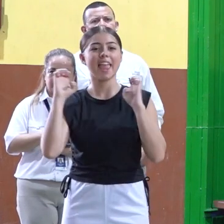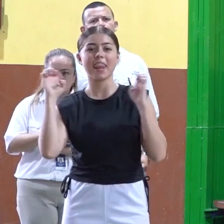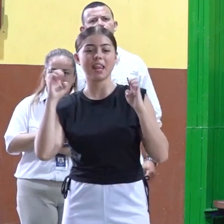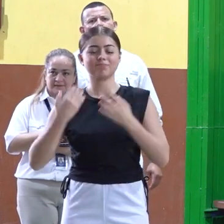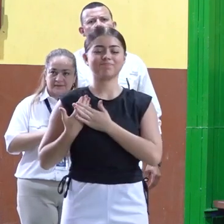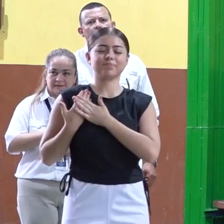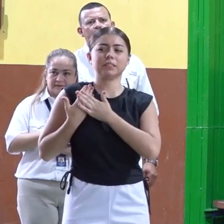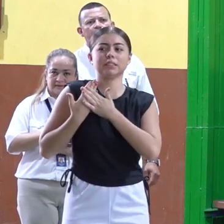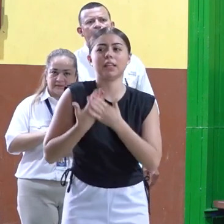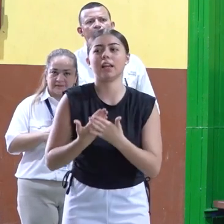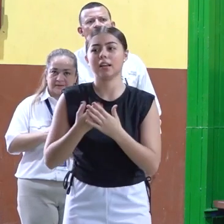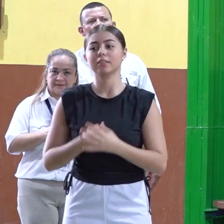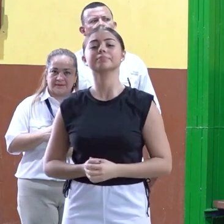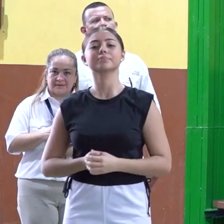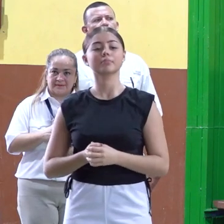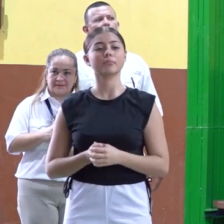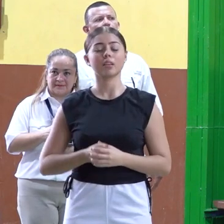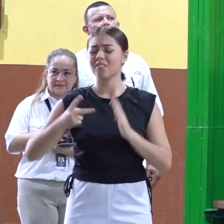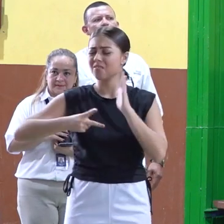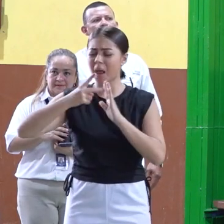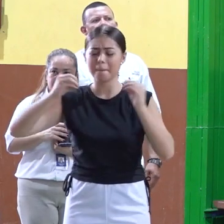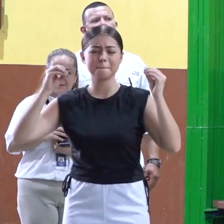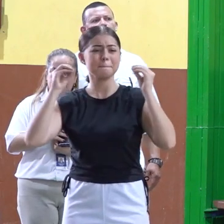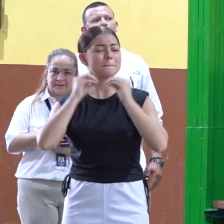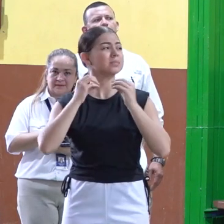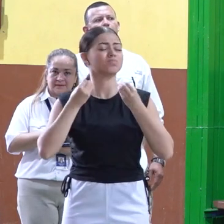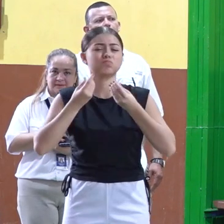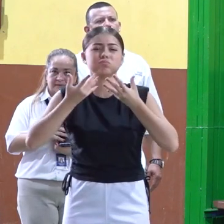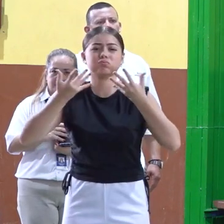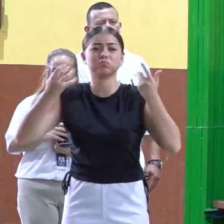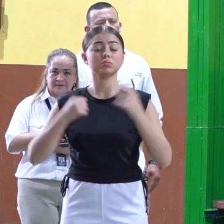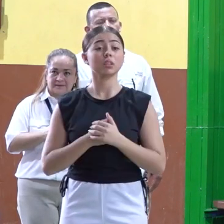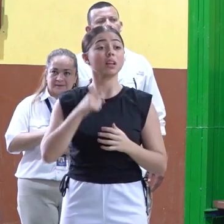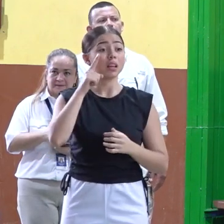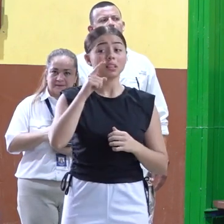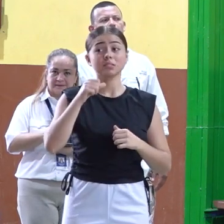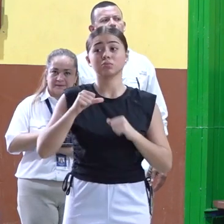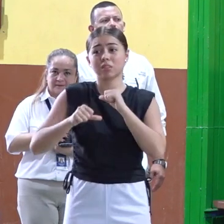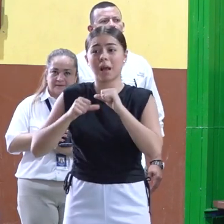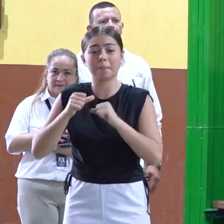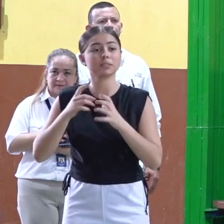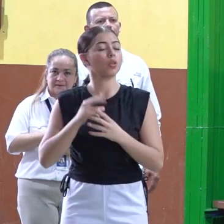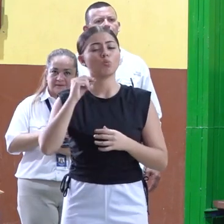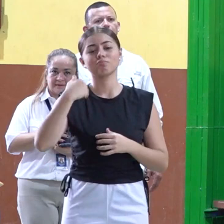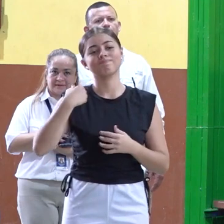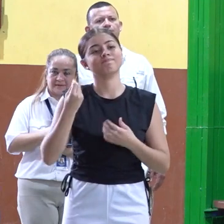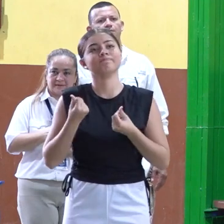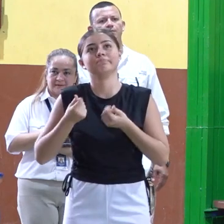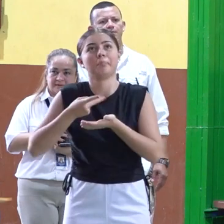entrega vale muchísimo. Esa capacidad no tiene